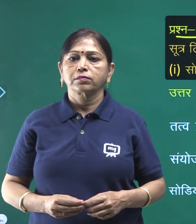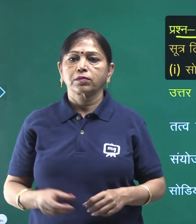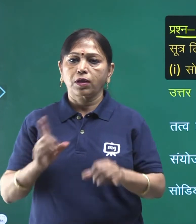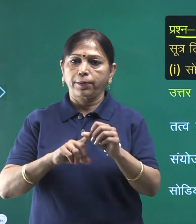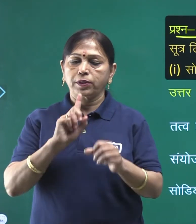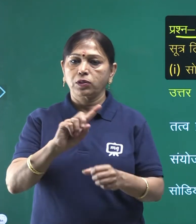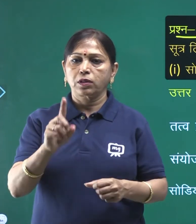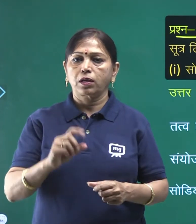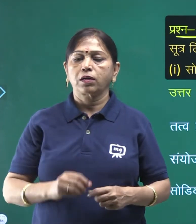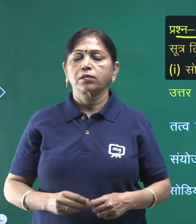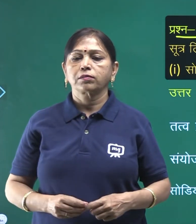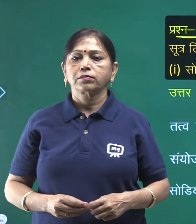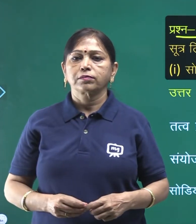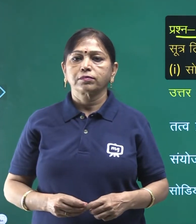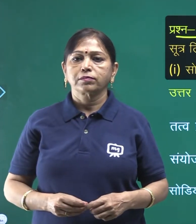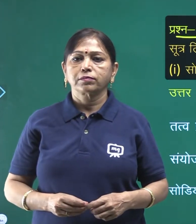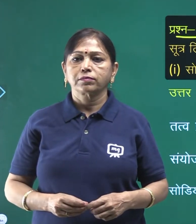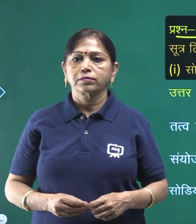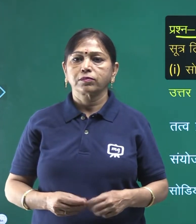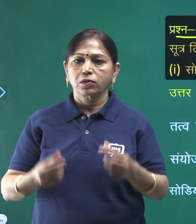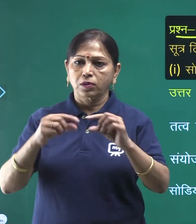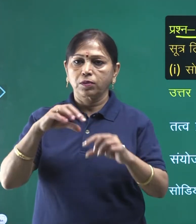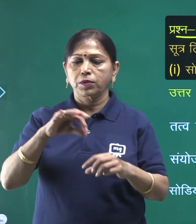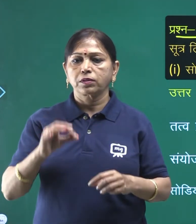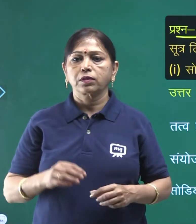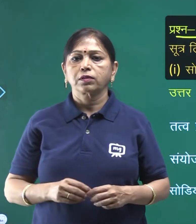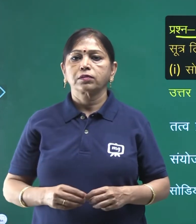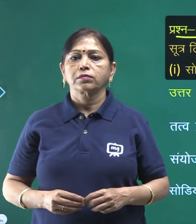प्रश्न 11, निम्नलिखित के